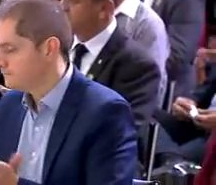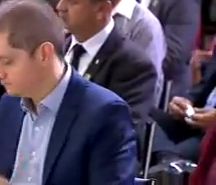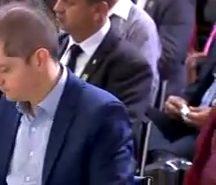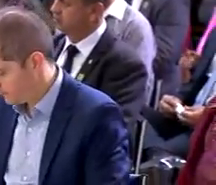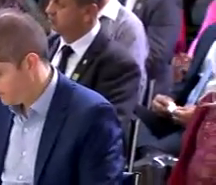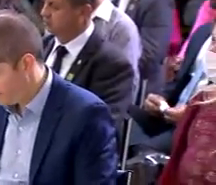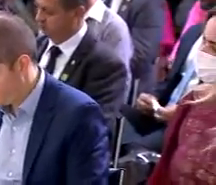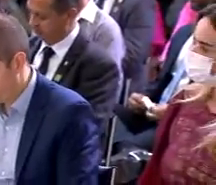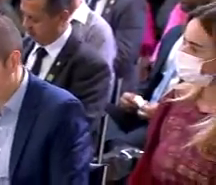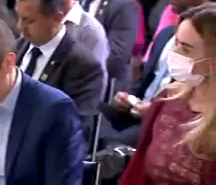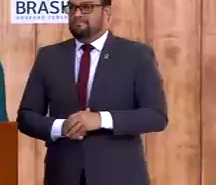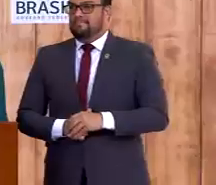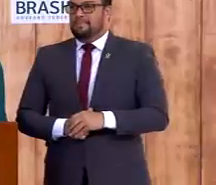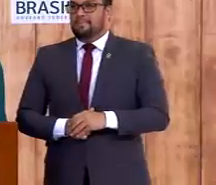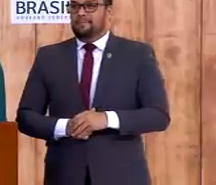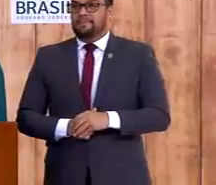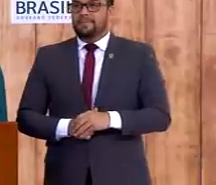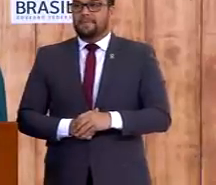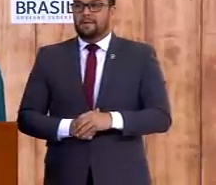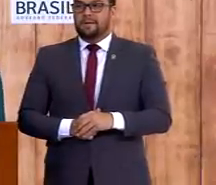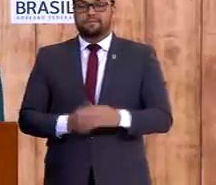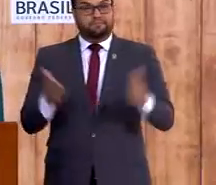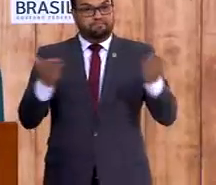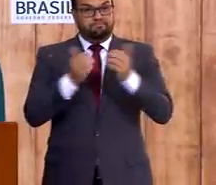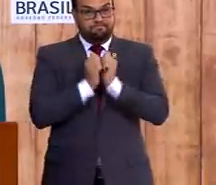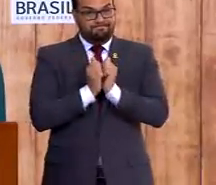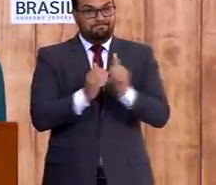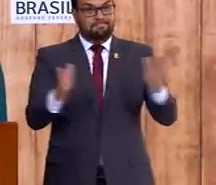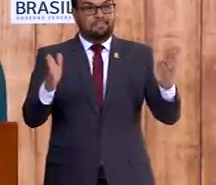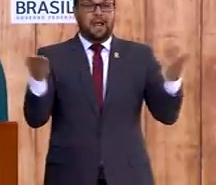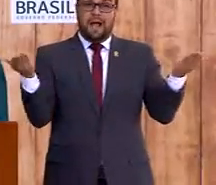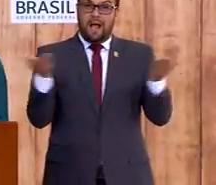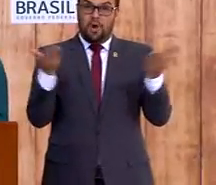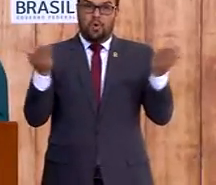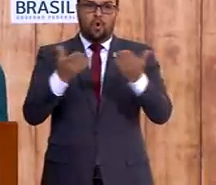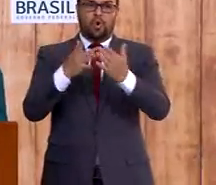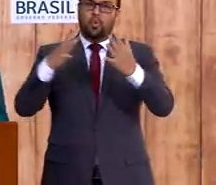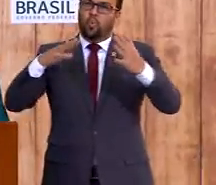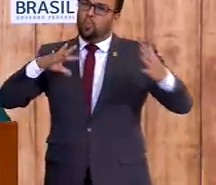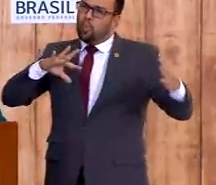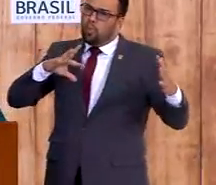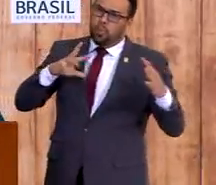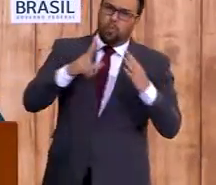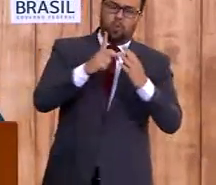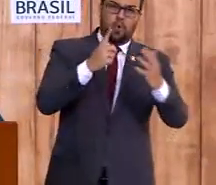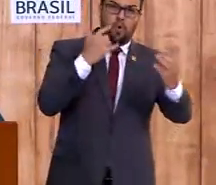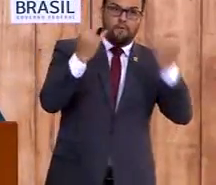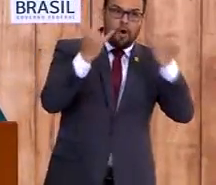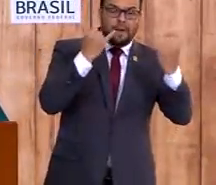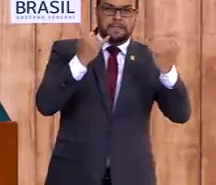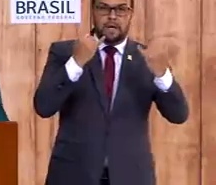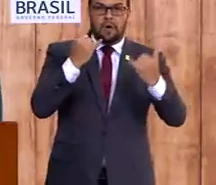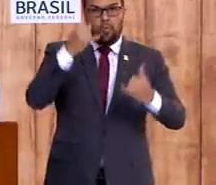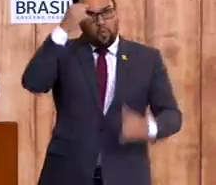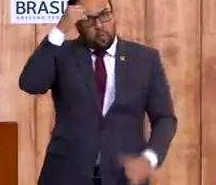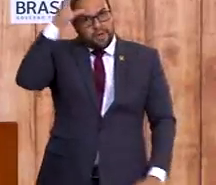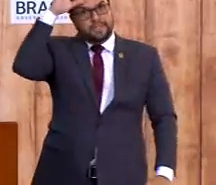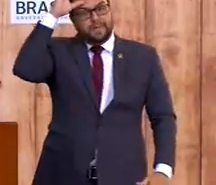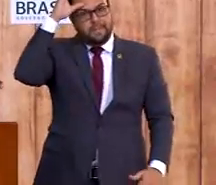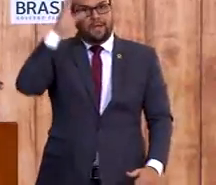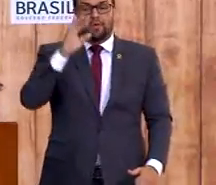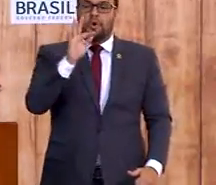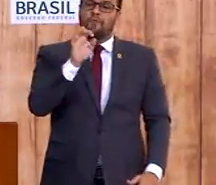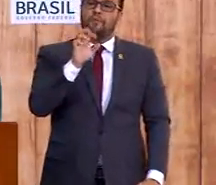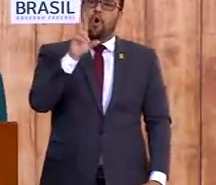E aí e a partir de agora Ministro todo o conhecimento acumulado do Forró